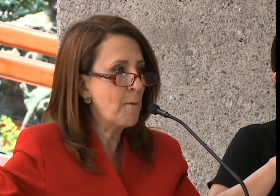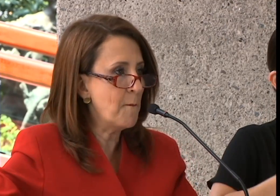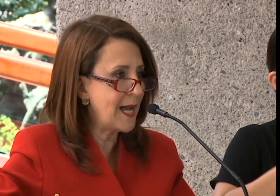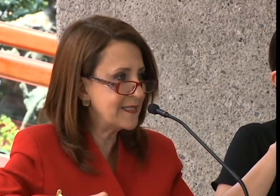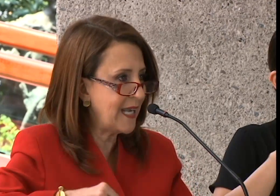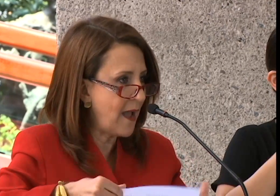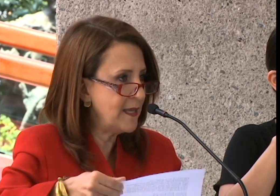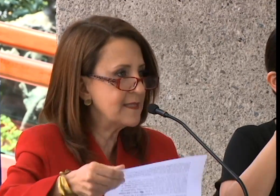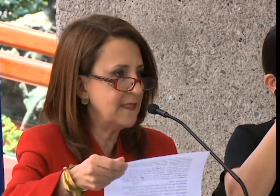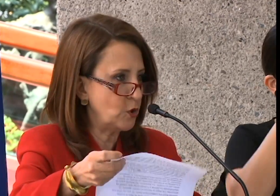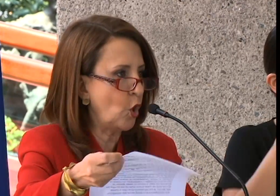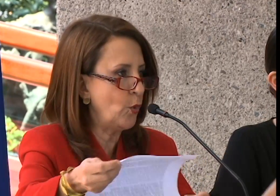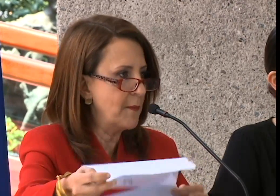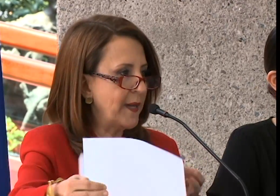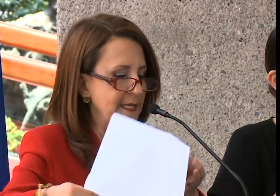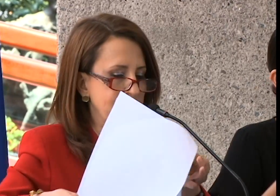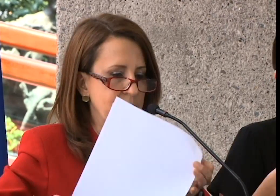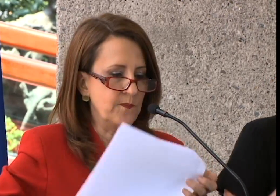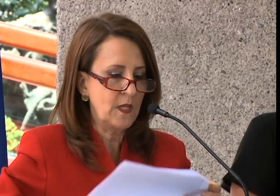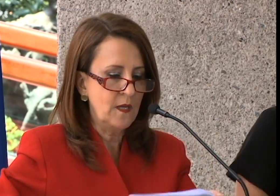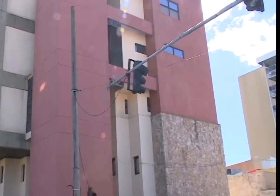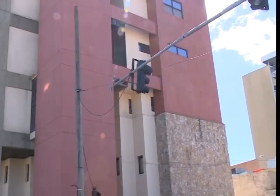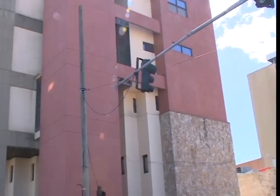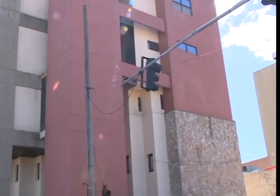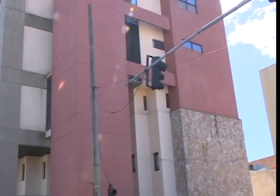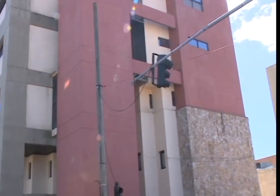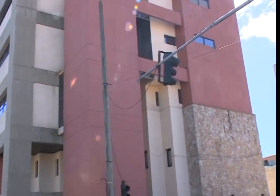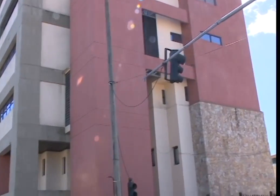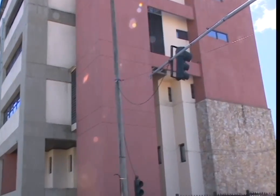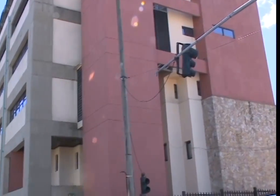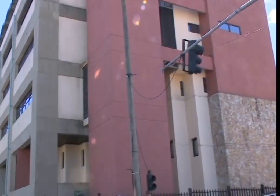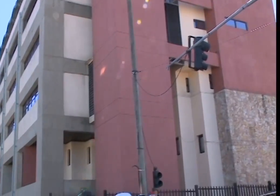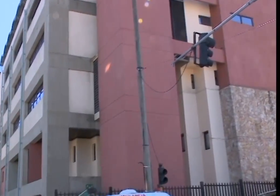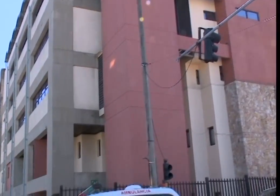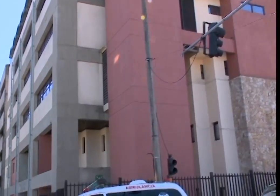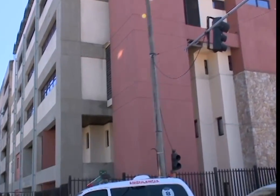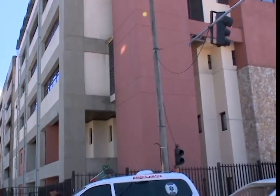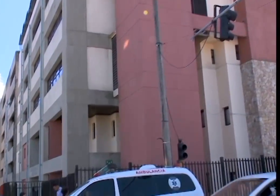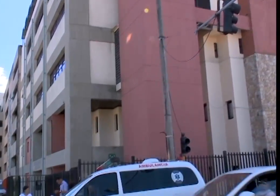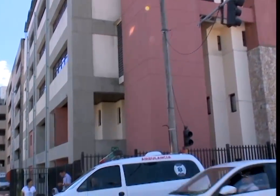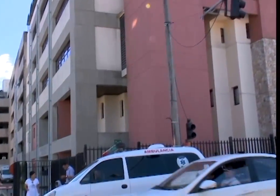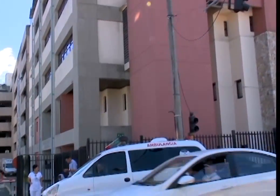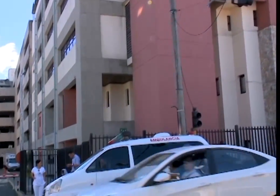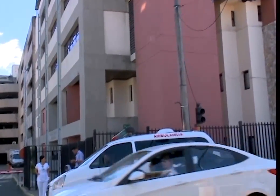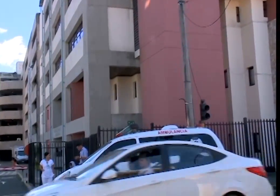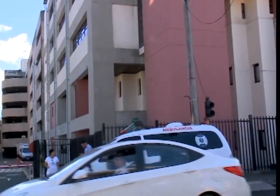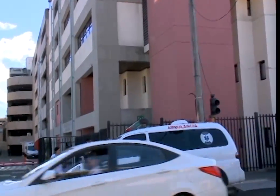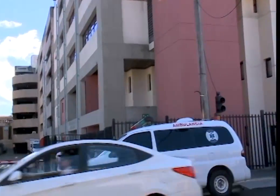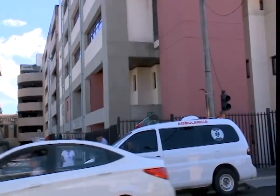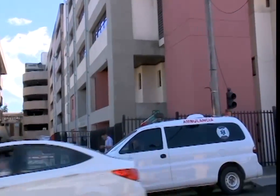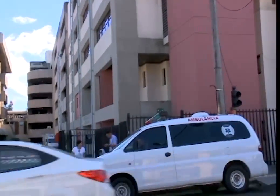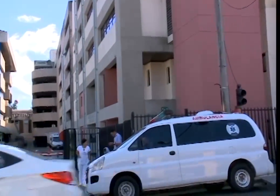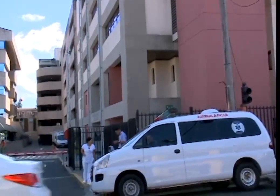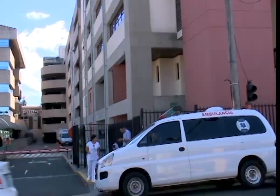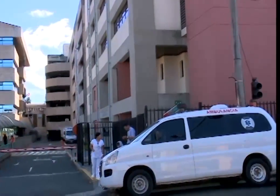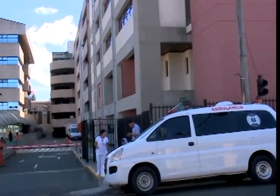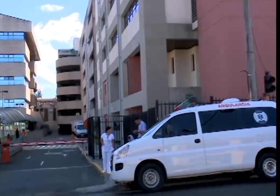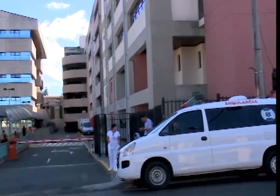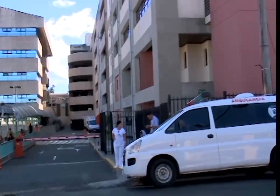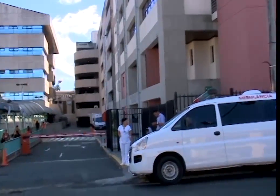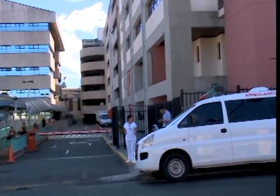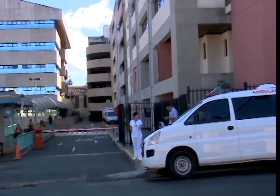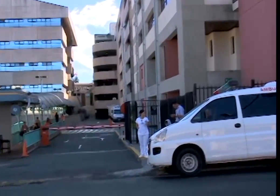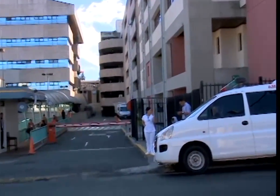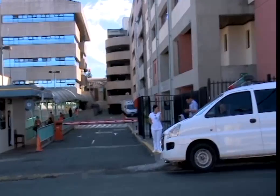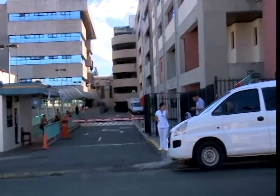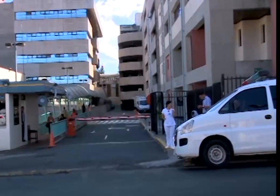niños más graves de todo el país. En la caja señalan que con la firma de este convenio se permite consolidar un proyecto que tiene muchos